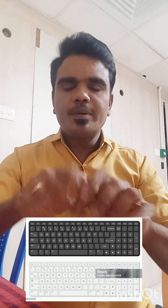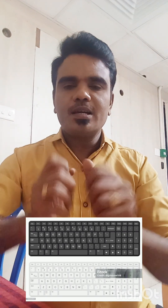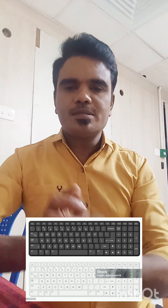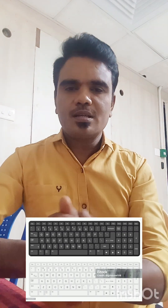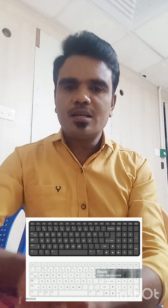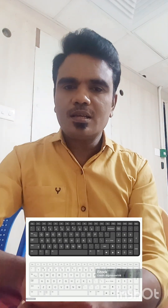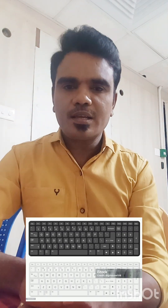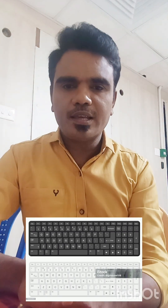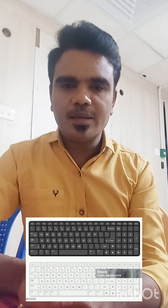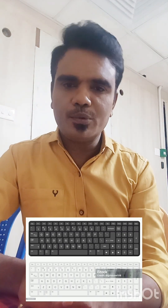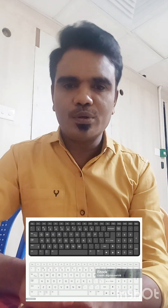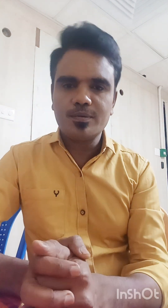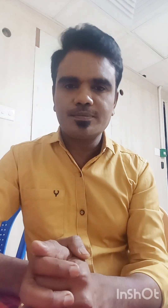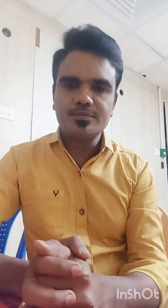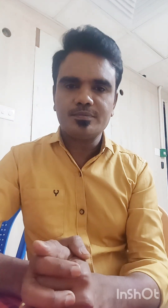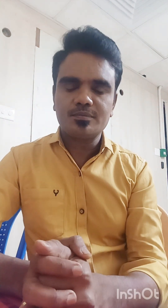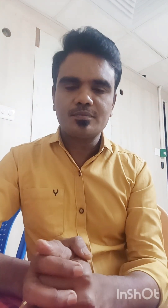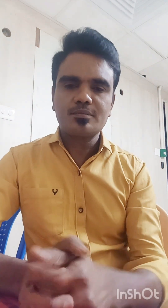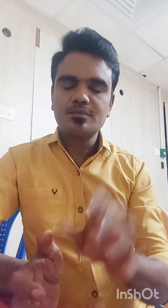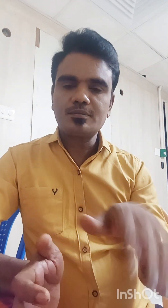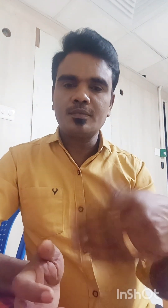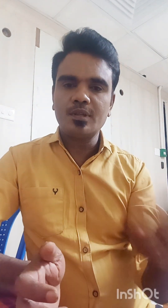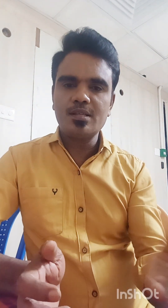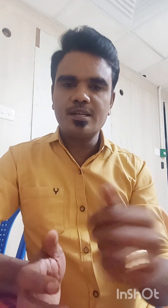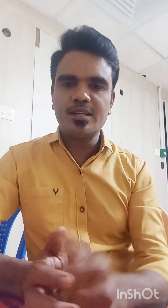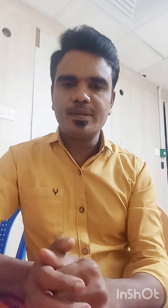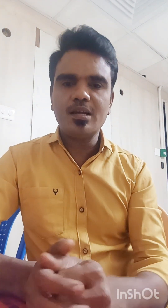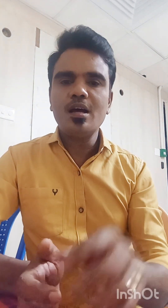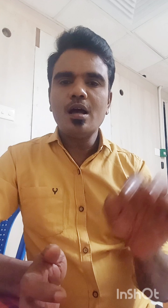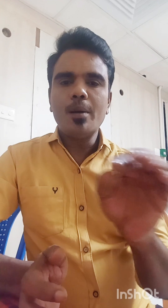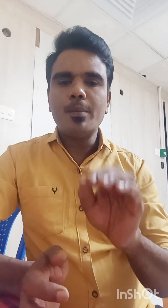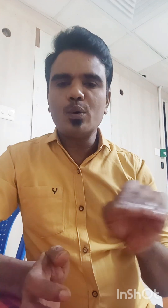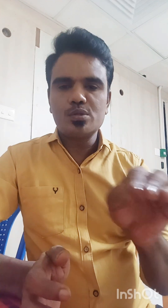காமிச்சிங்கன்னா கீபோர்ட். நெக்ஸ்ட் என்ன அப்படின்னா மவுஸ்.